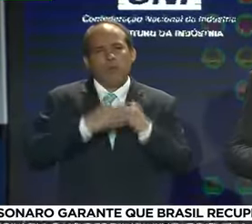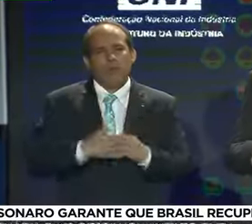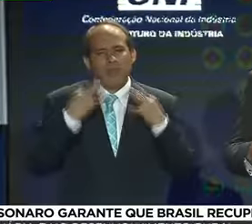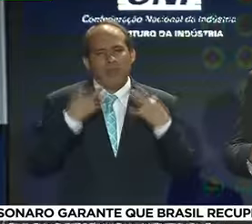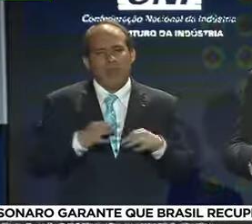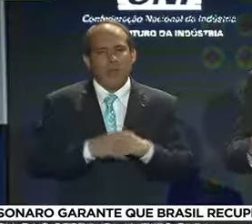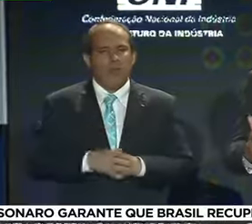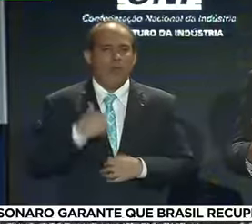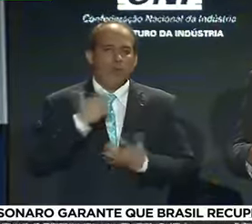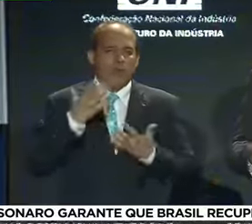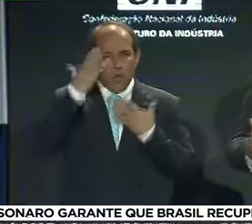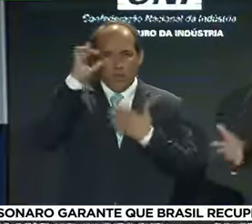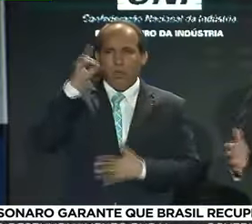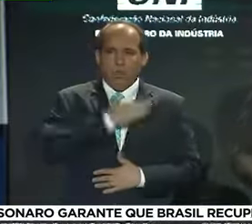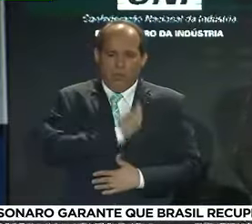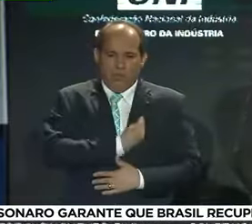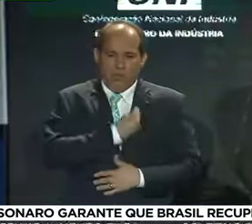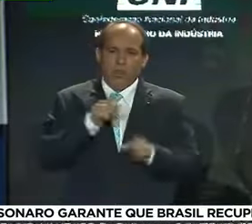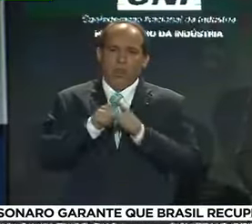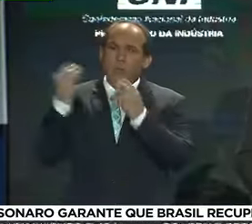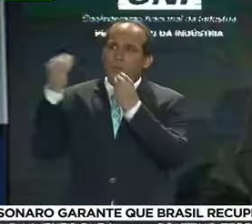Eu quero agradecer a Deus pela minha vida e pela missão.